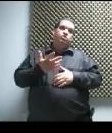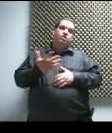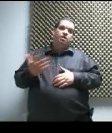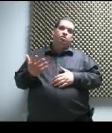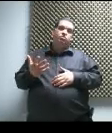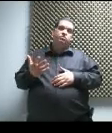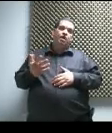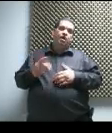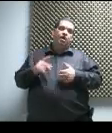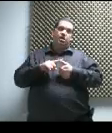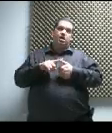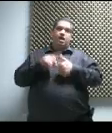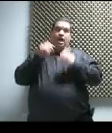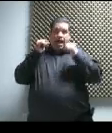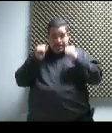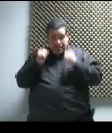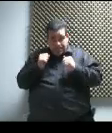palabras, ¿verdad?